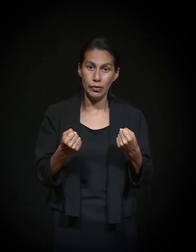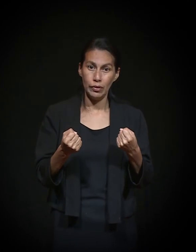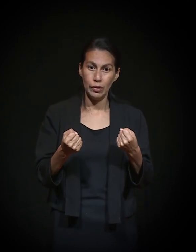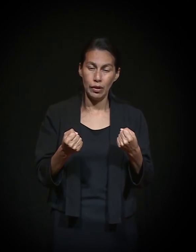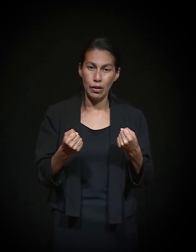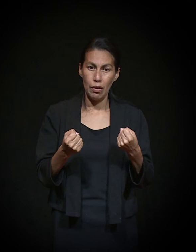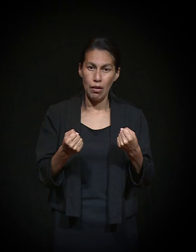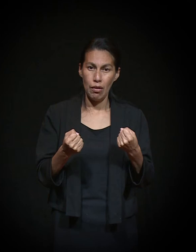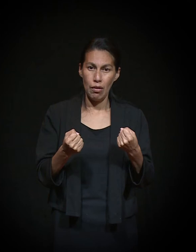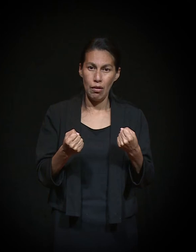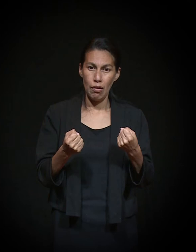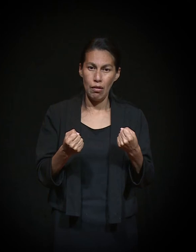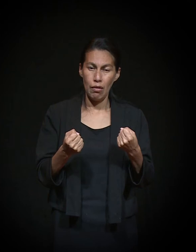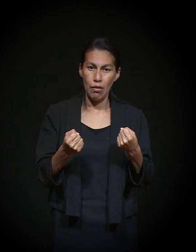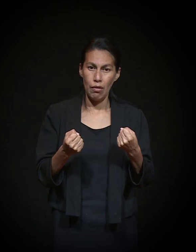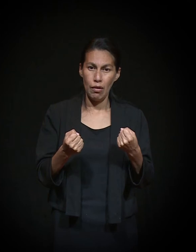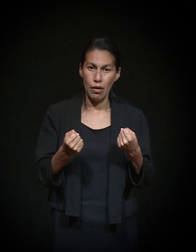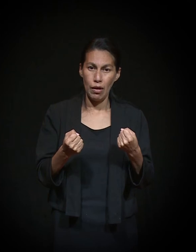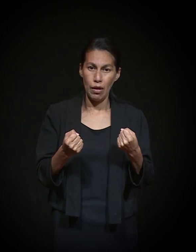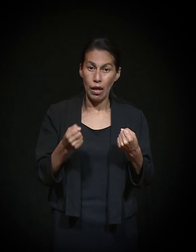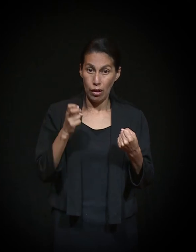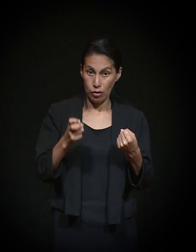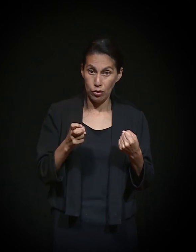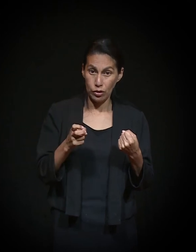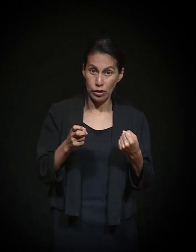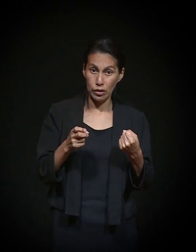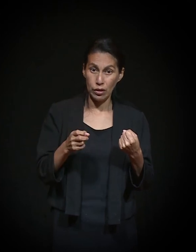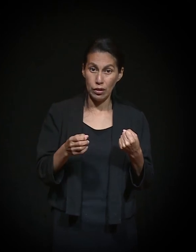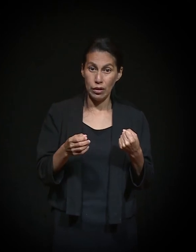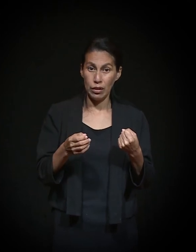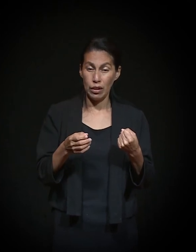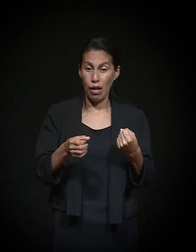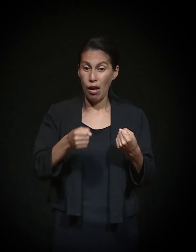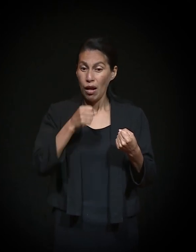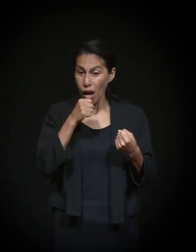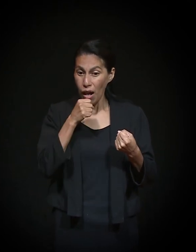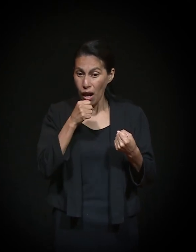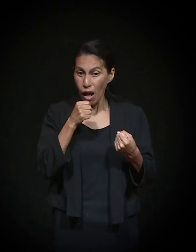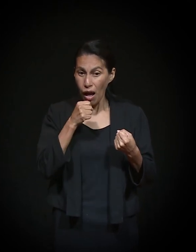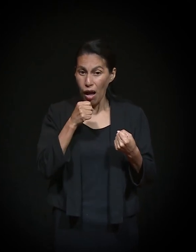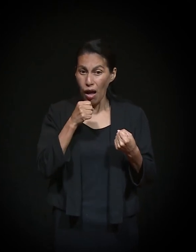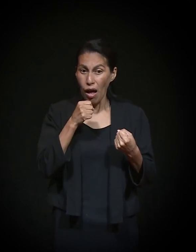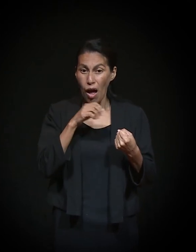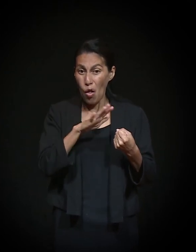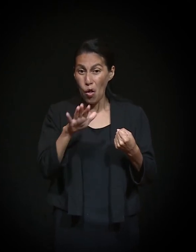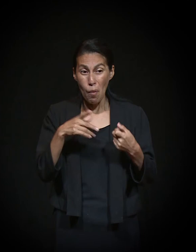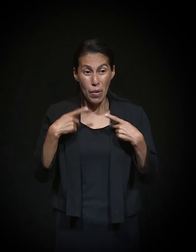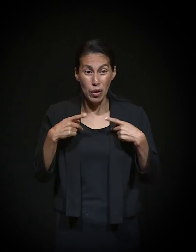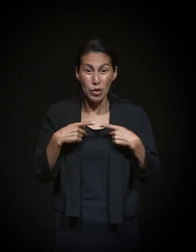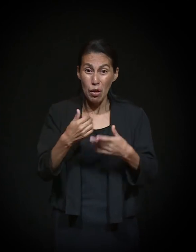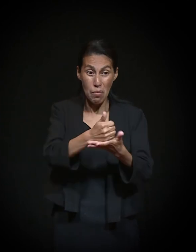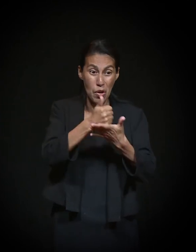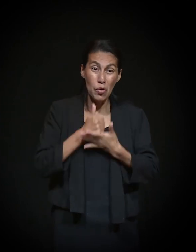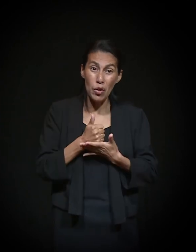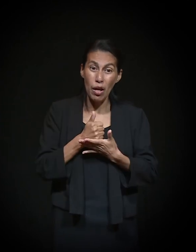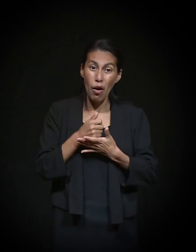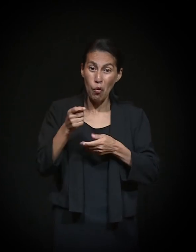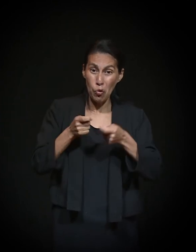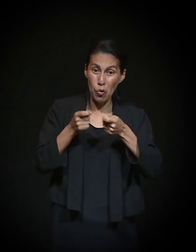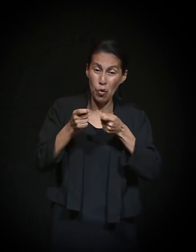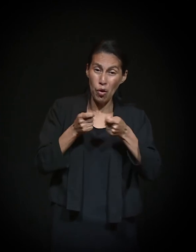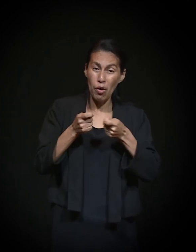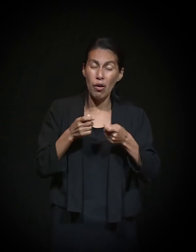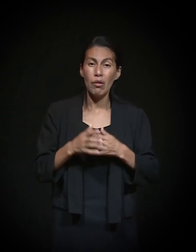pero la maleta, el volante, y empieza a llamar desesperadamente a la torre de control para que